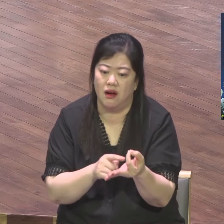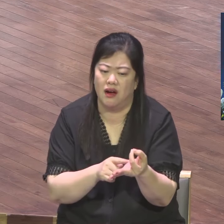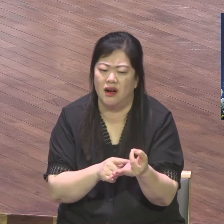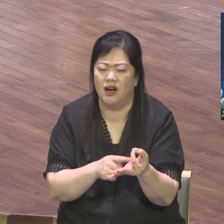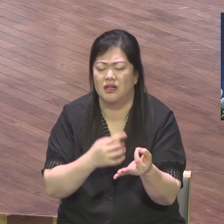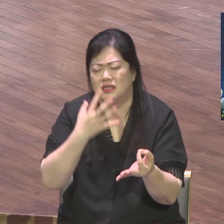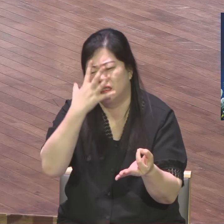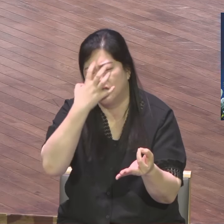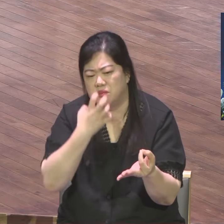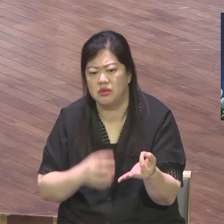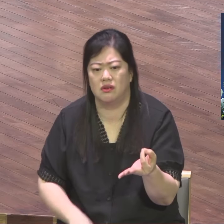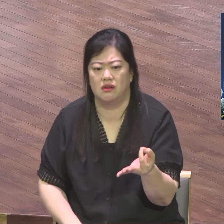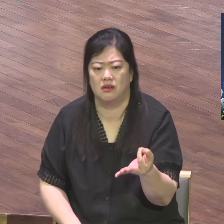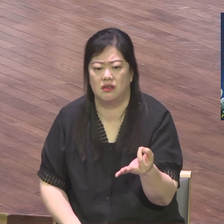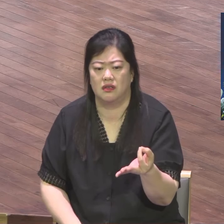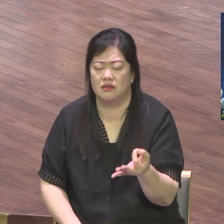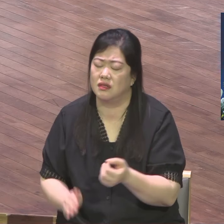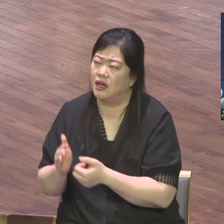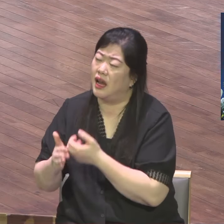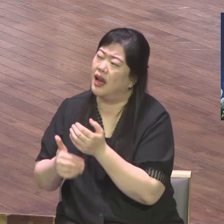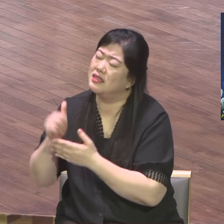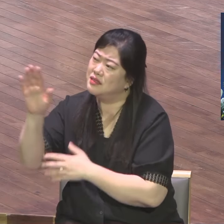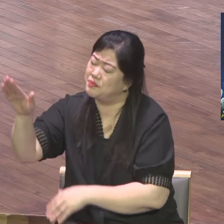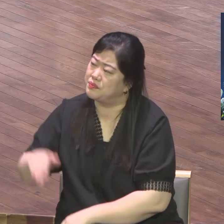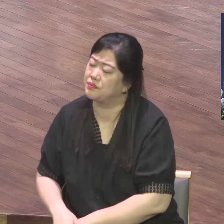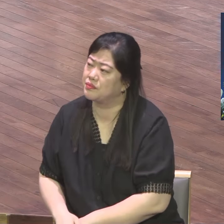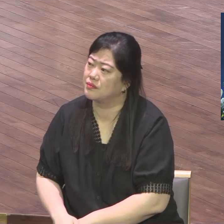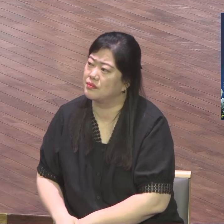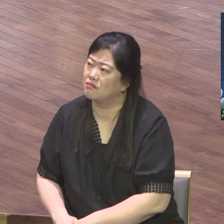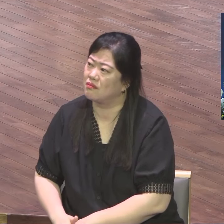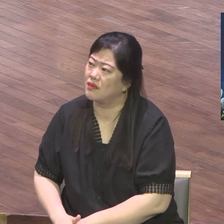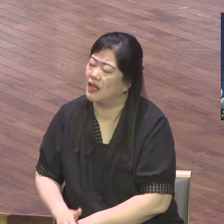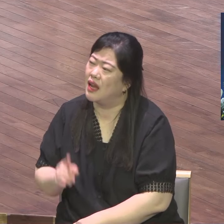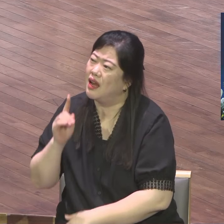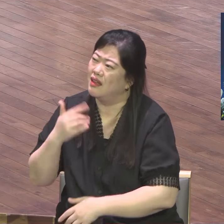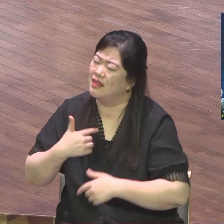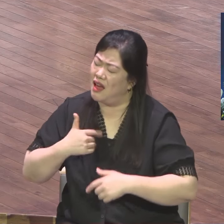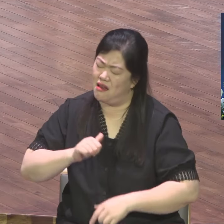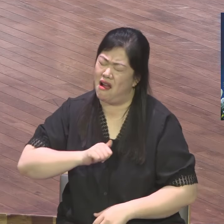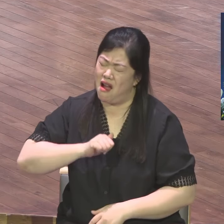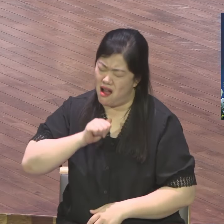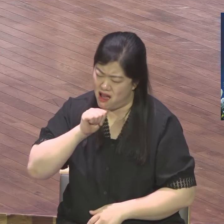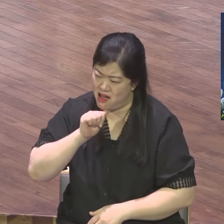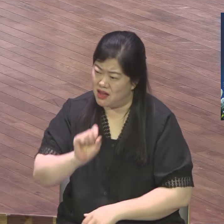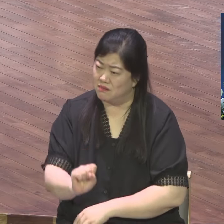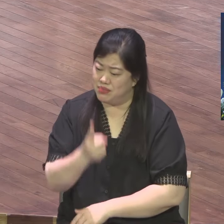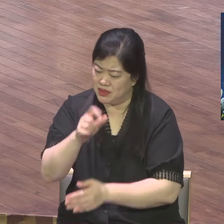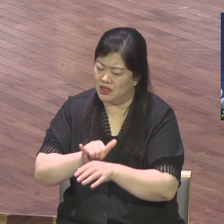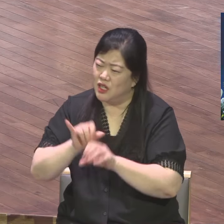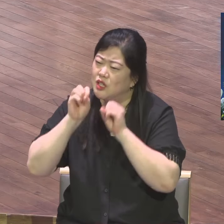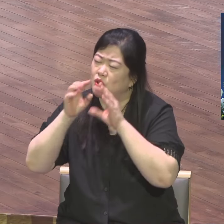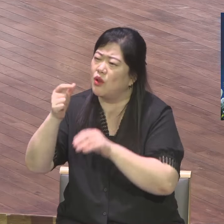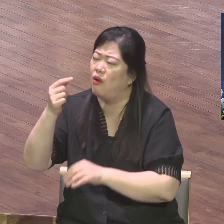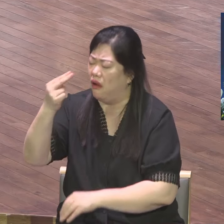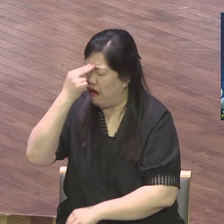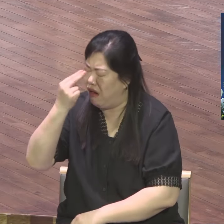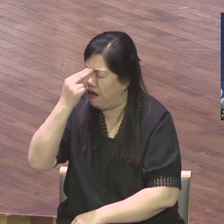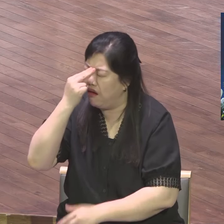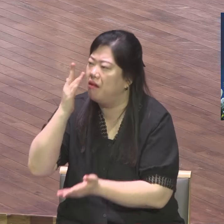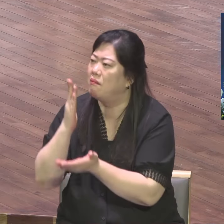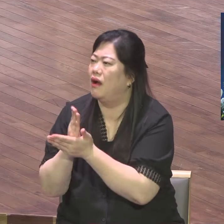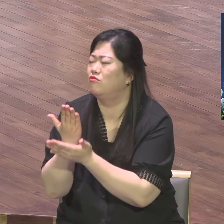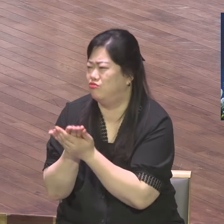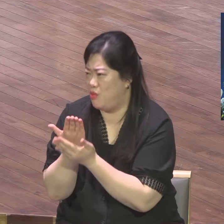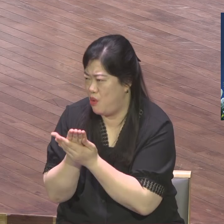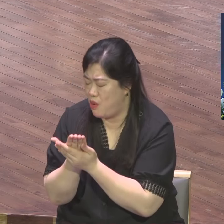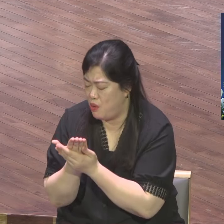하나님 내가 복음을 위해서 가고 싶은 가게 해 주옵소서. 일에 필요한 오력을 충분히 허락하여 주옵소서. 그렇게